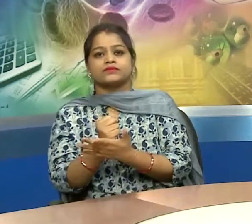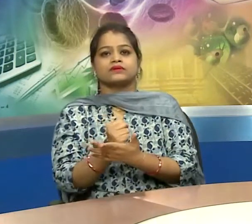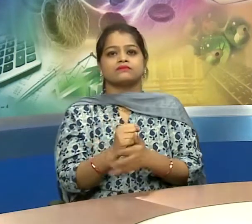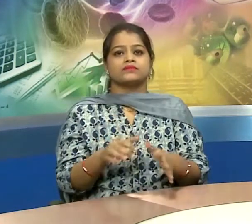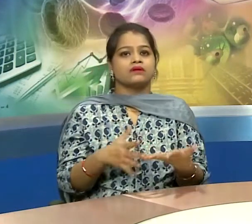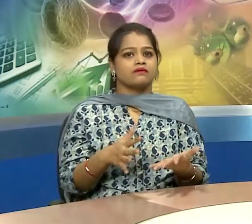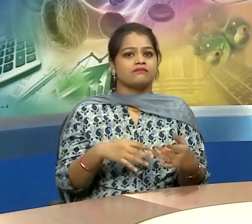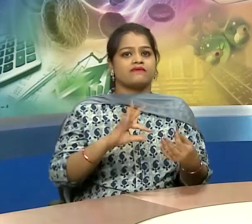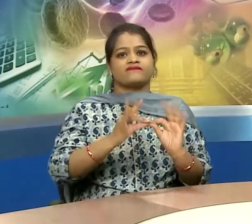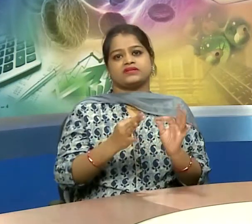है।